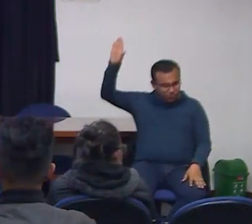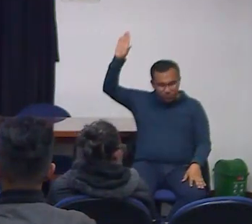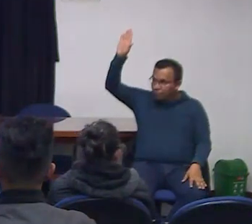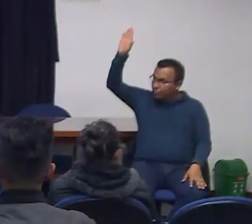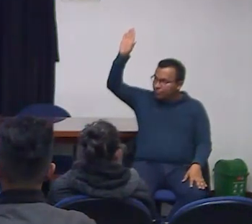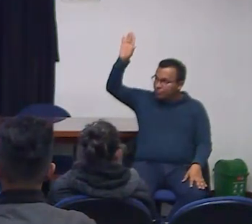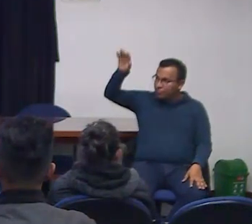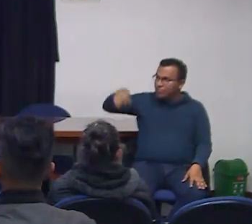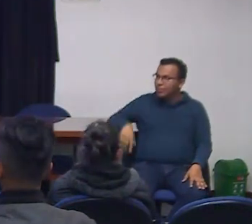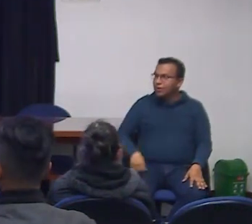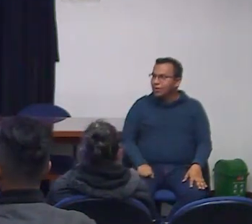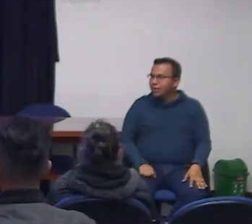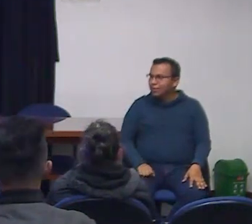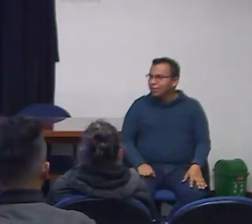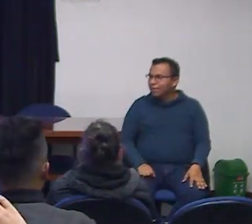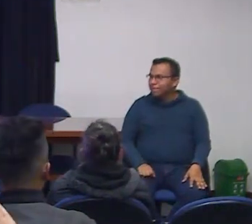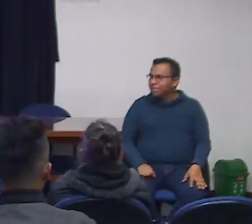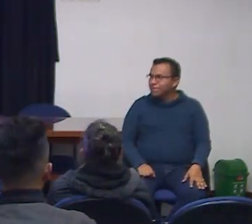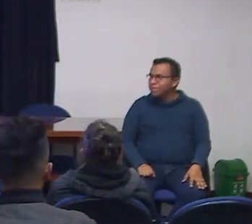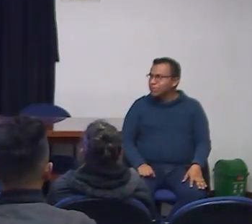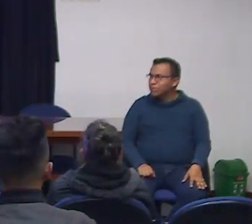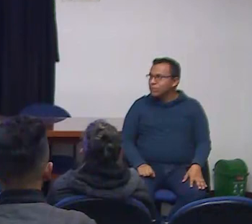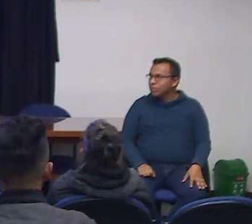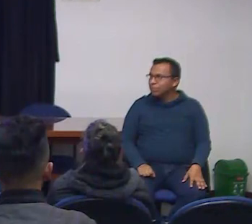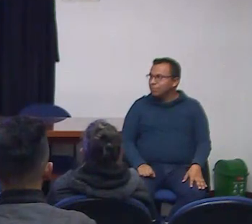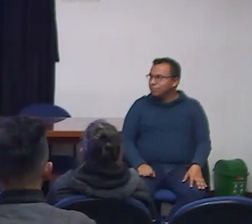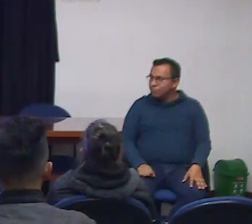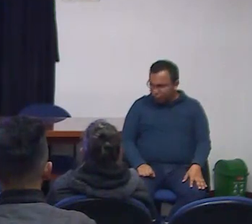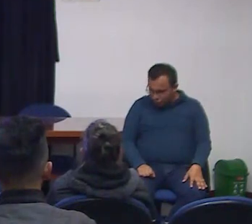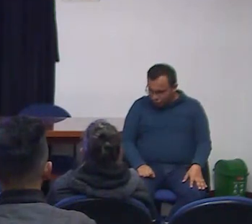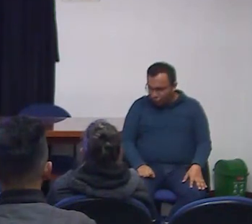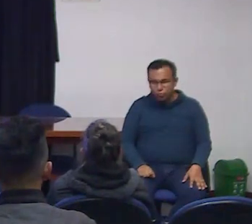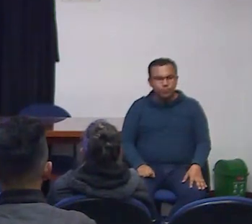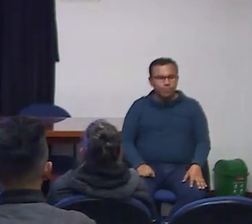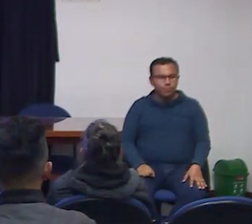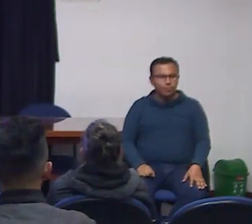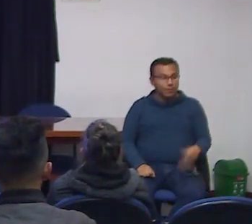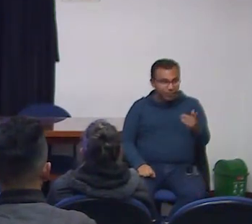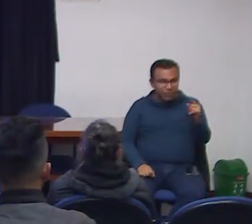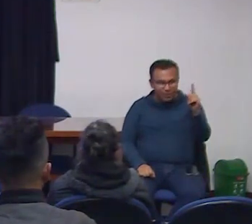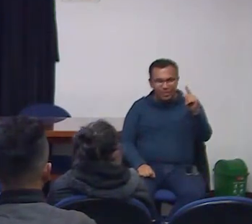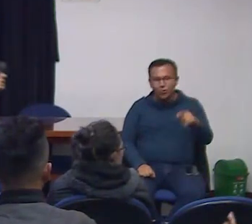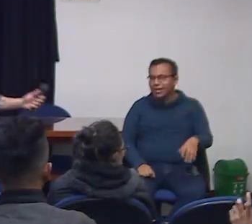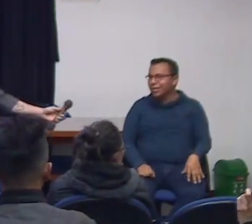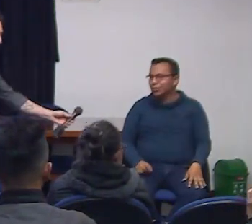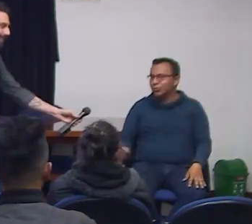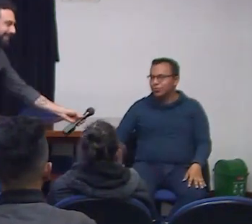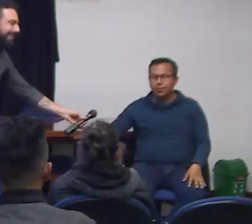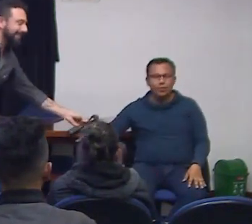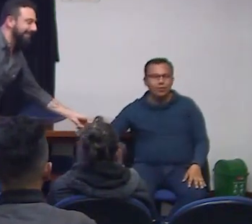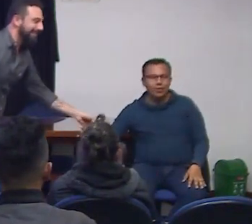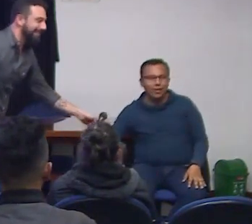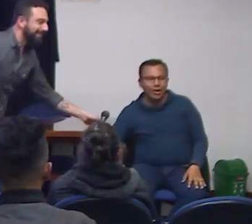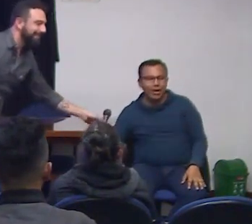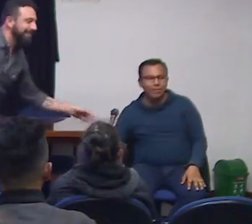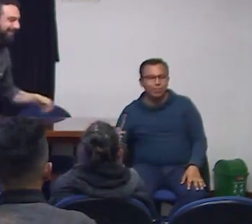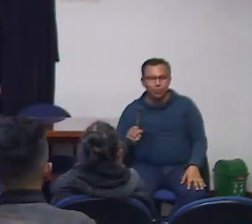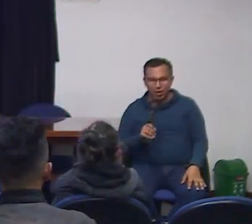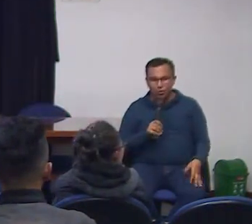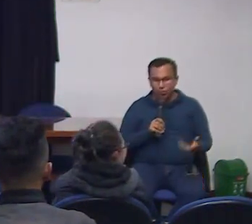muchísimo entonces Juli Muchas gracias a la universidad Muchas gracias a ti muchas gracias tú quieres hacer una pregunta